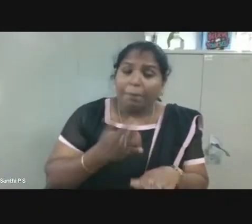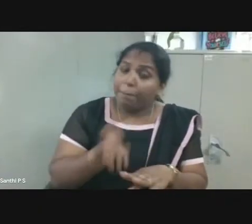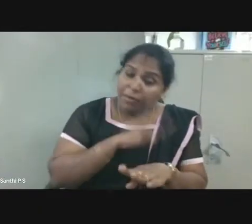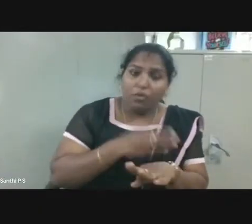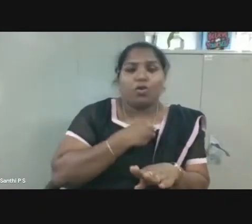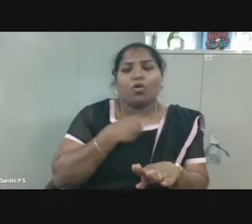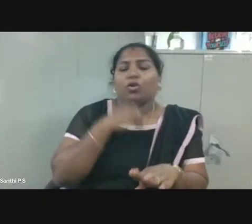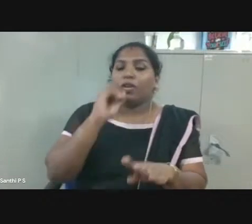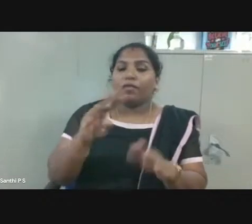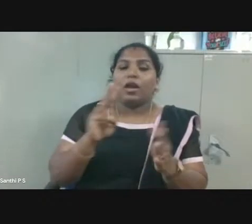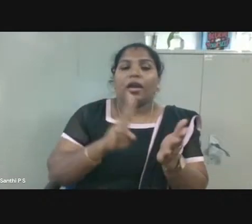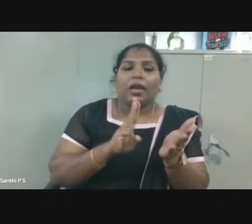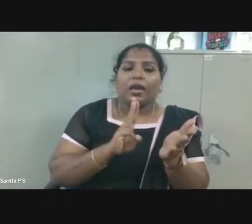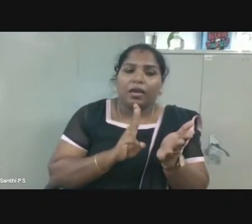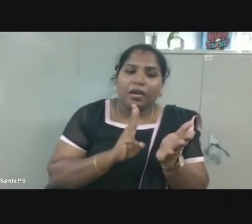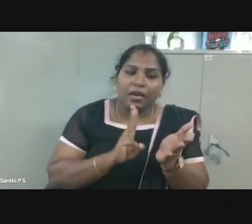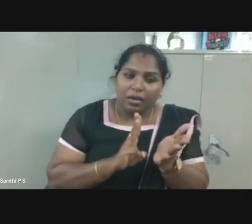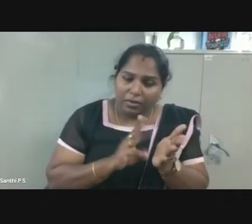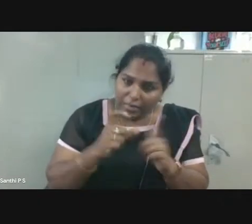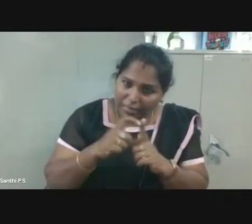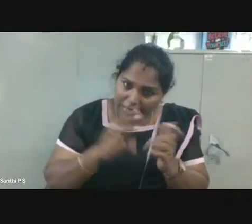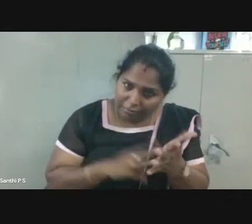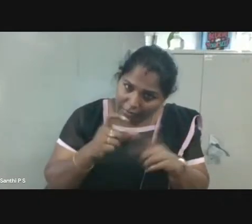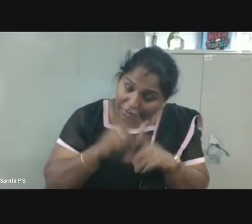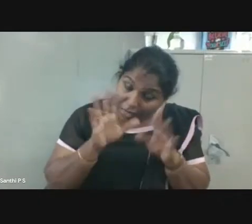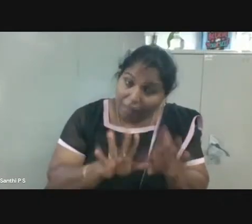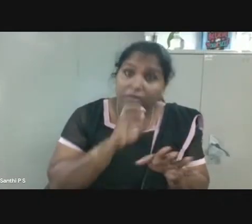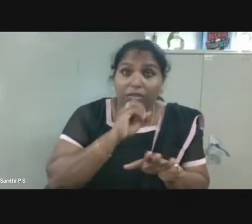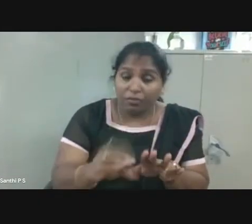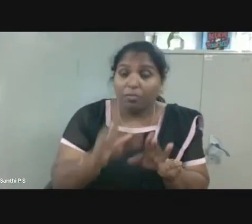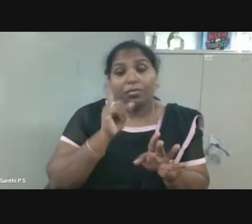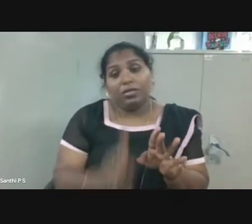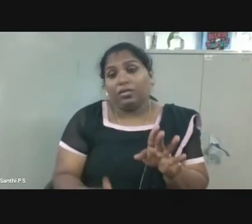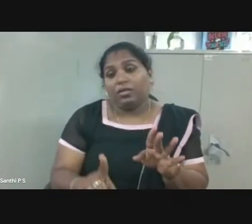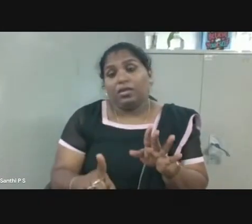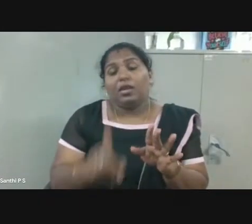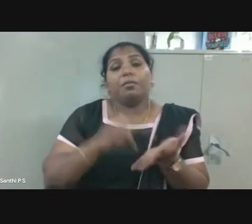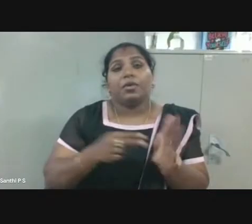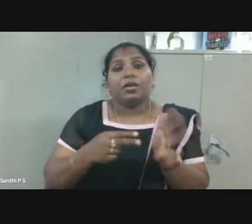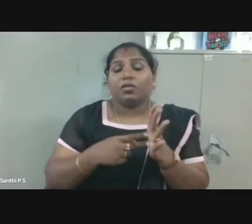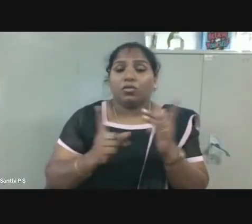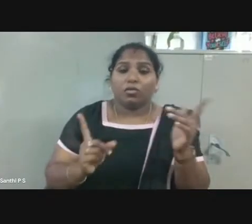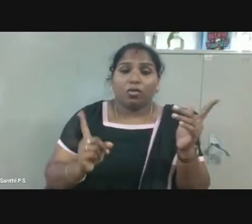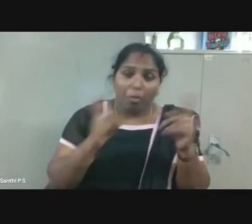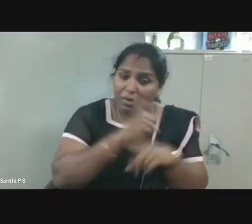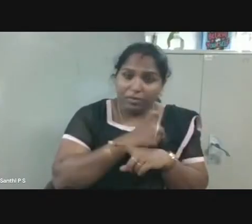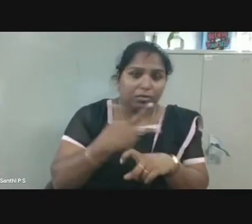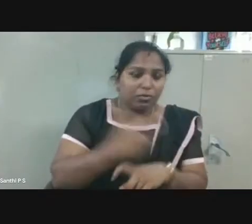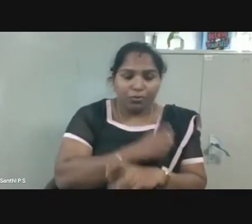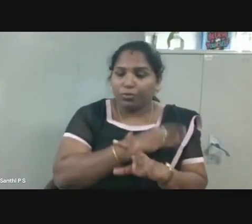അപ്പൊ അതനുസരിച്ച് അനസ്തീഷ്യ ഡോക്ടർ അങ്ങനെയുള്ള മരുന്നുകൾ ഒഴിവാക്കി ഇങ്ങനെ കോംപ്ലിക്കേഷൻ വരാത്ത മരുന്നുകൾ കൊടുക്കും. അതിന് പുറമെ